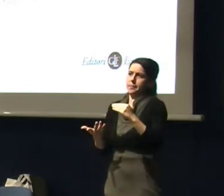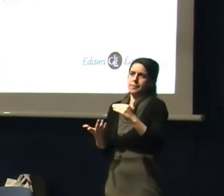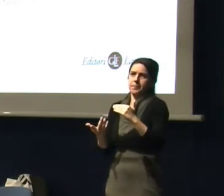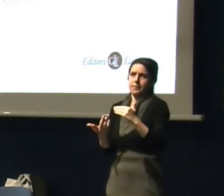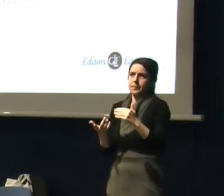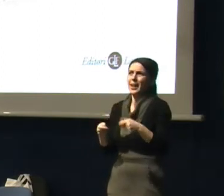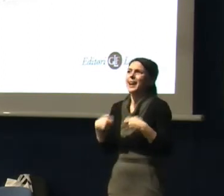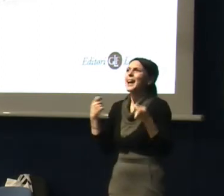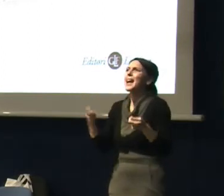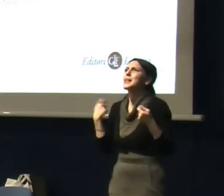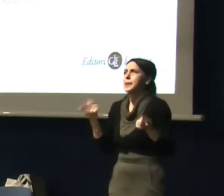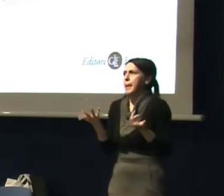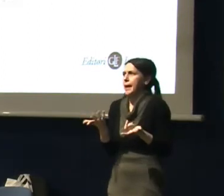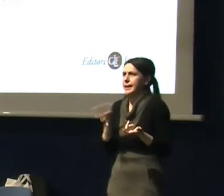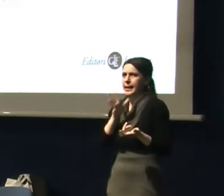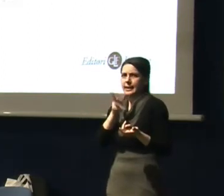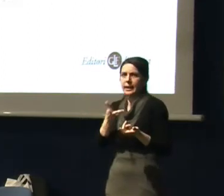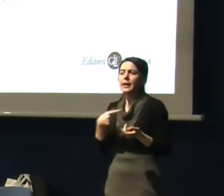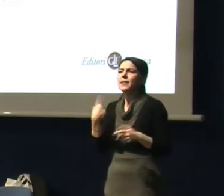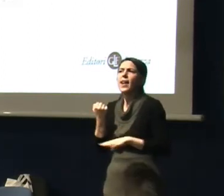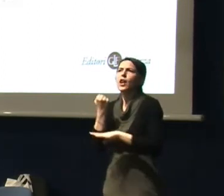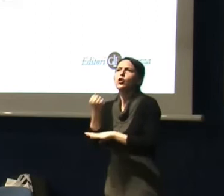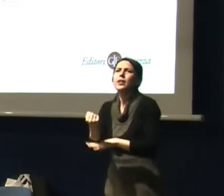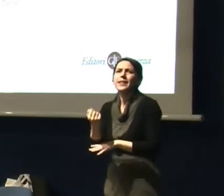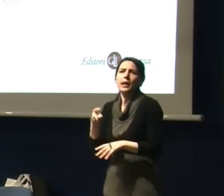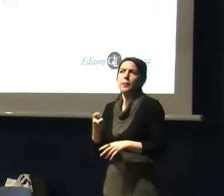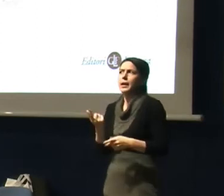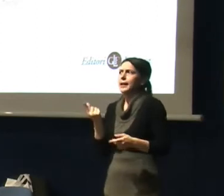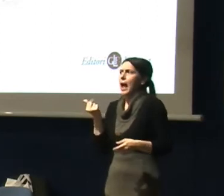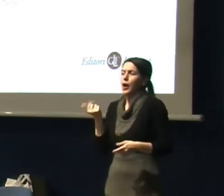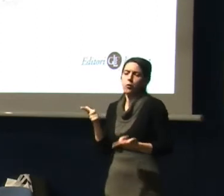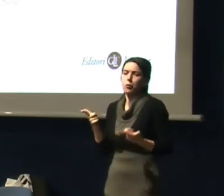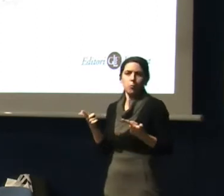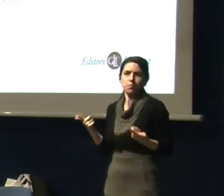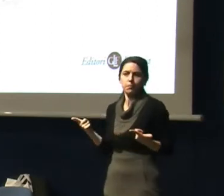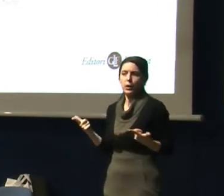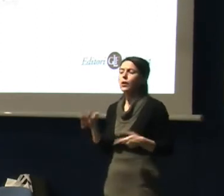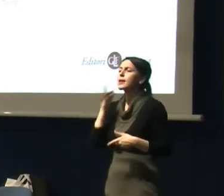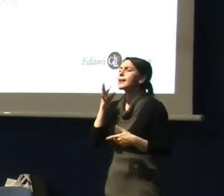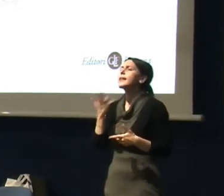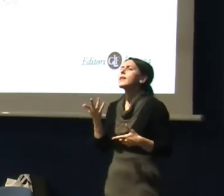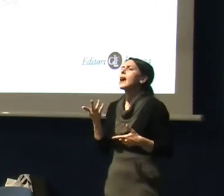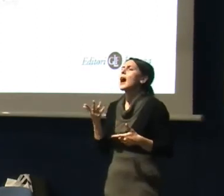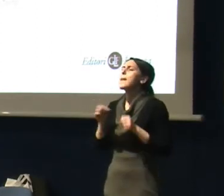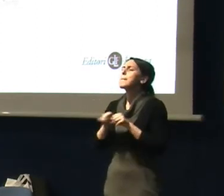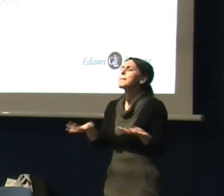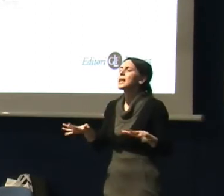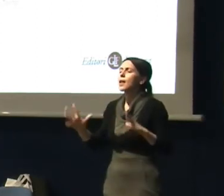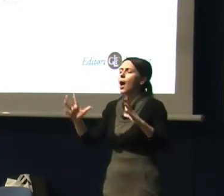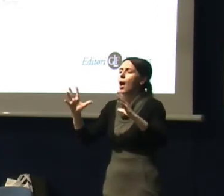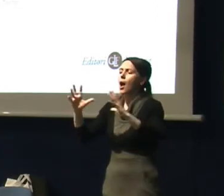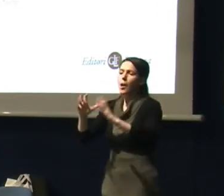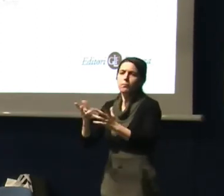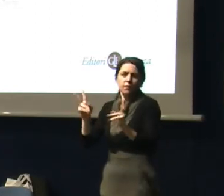quindi la sostenibilità economica non c'è quindi il crepuscolo dei media è scontato allora